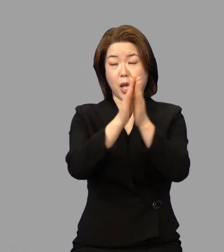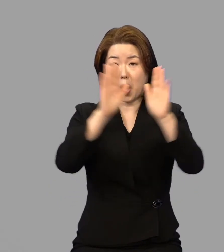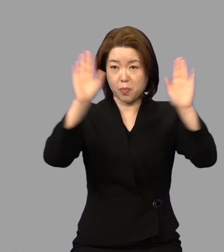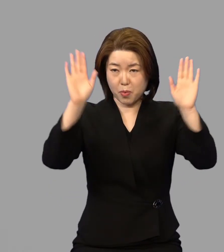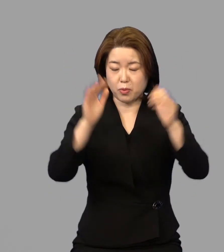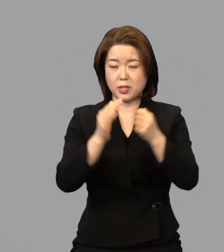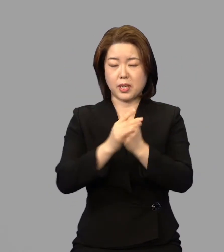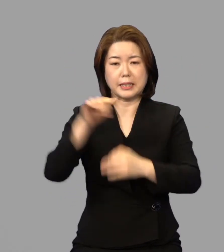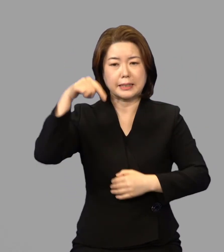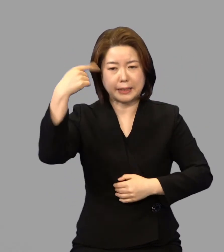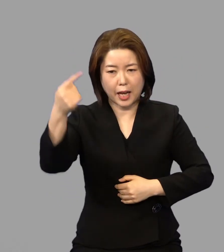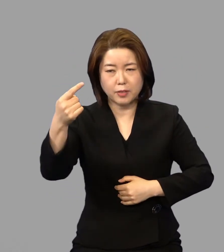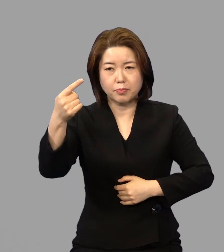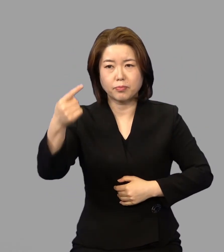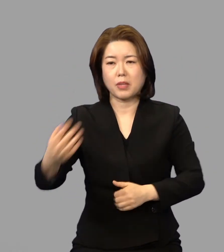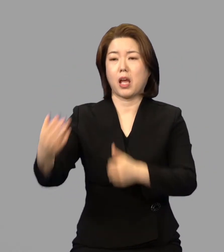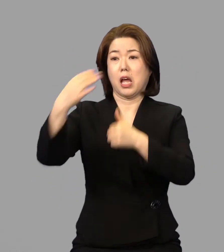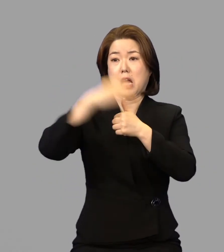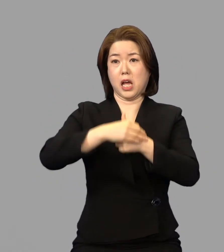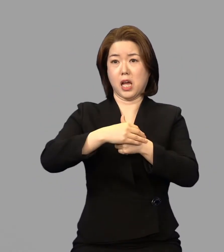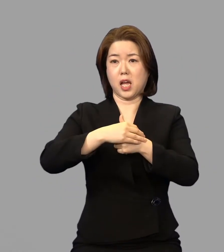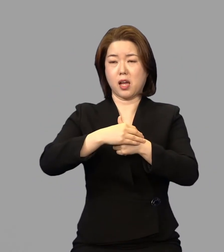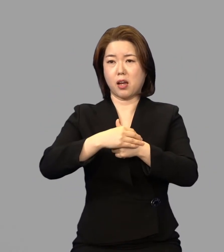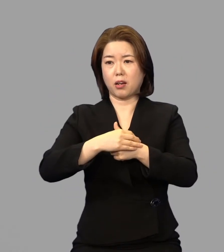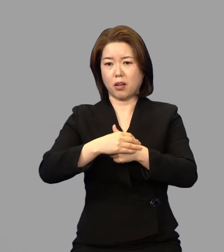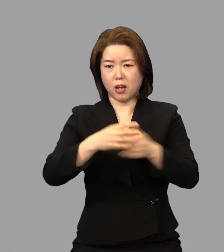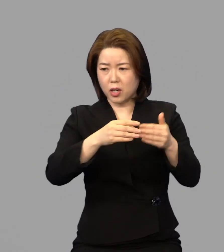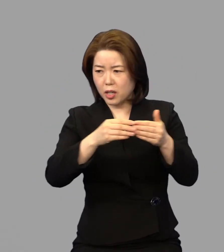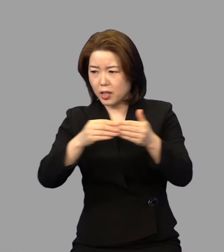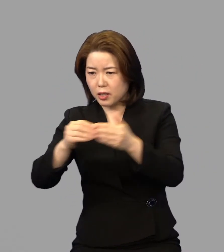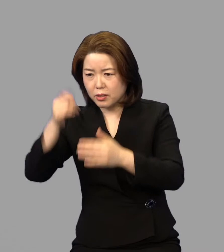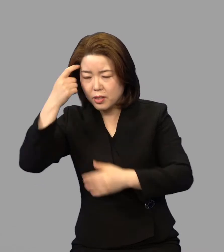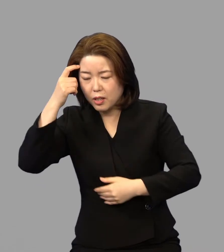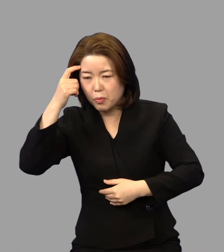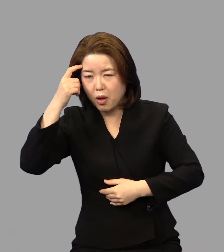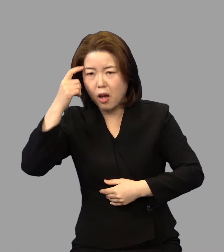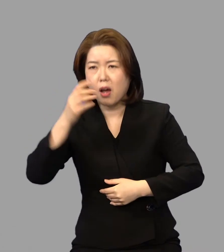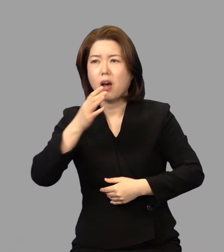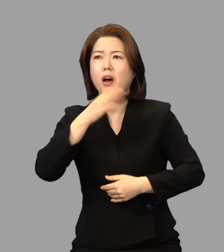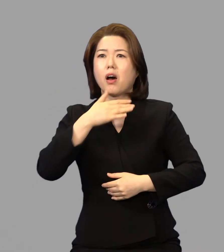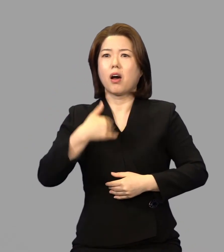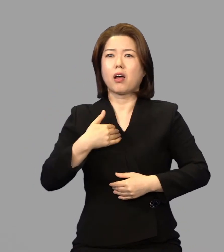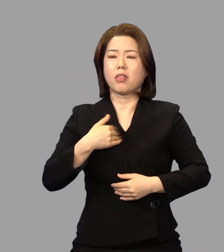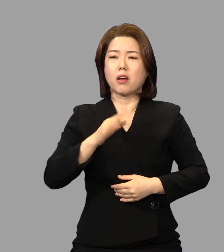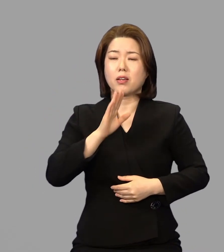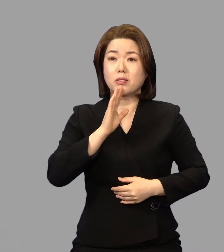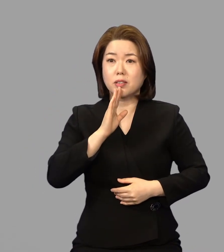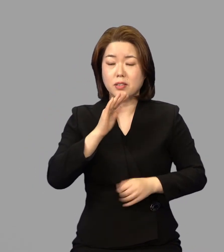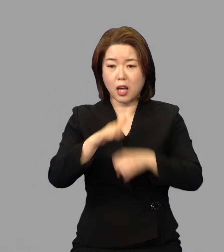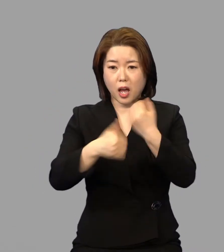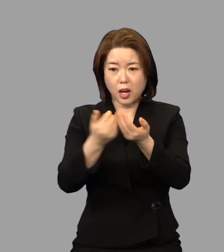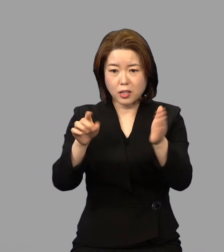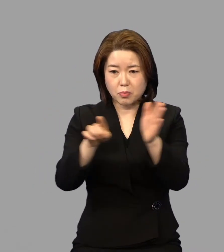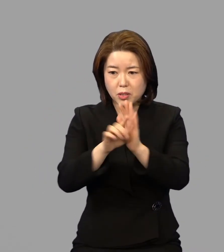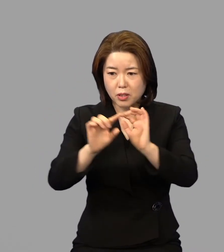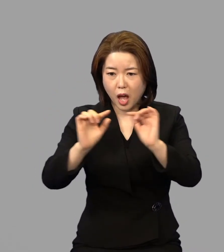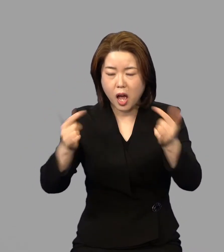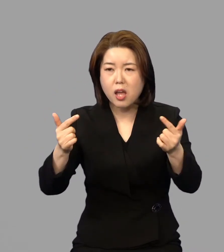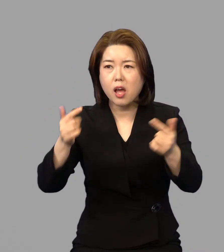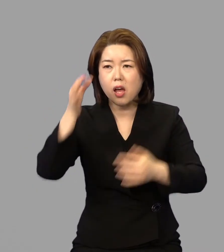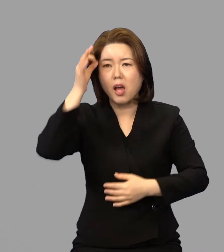지도자가 되고 보니까 자기가 진짜 하나님을 믿은 게 아니었다는 것이 깨달아진 겁니다.